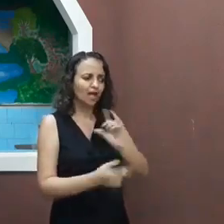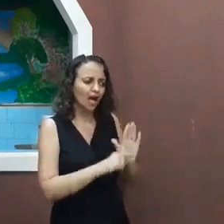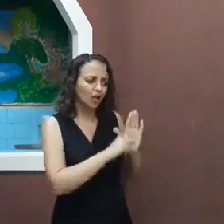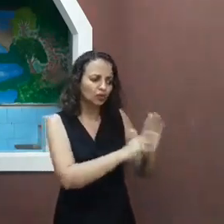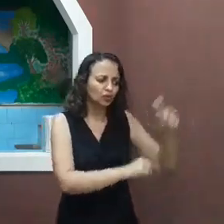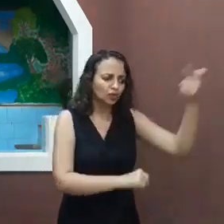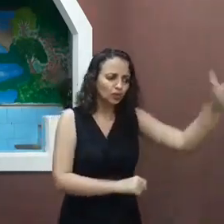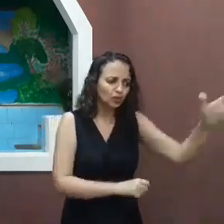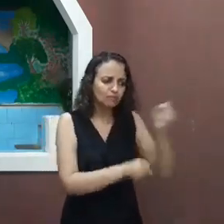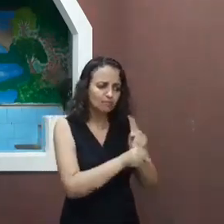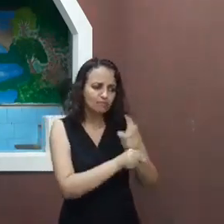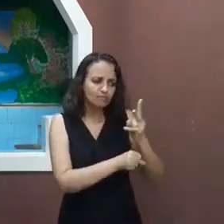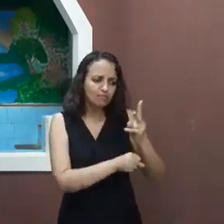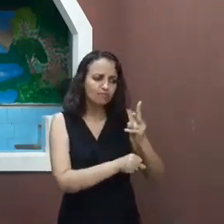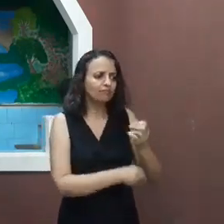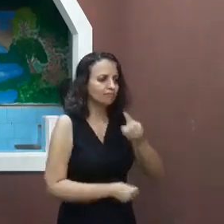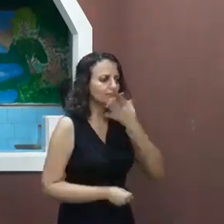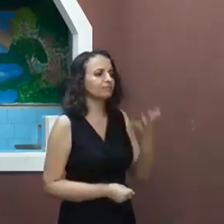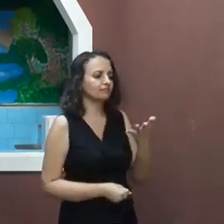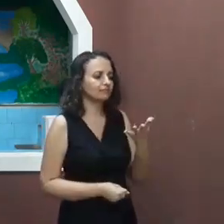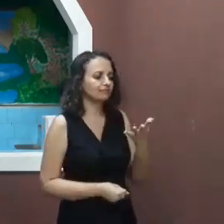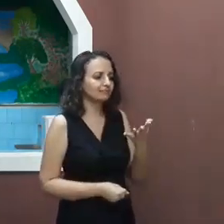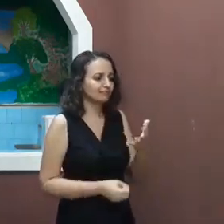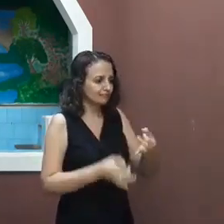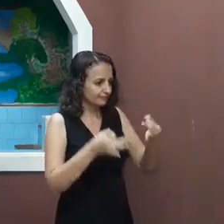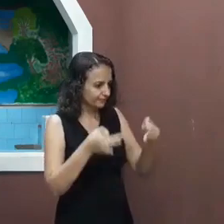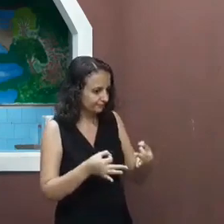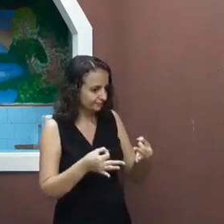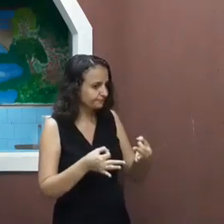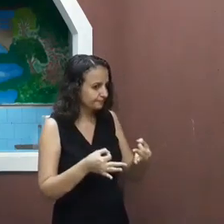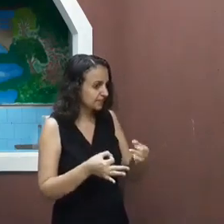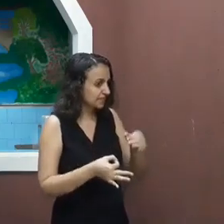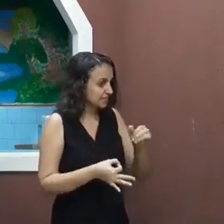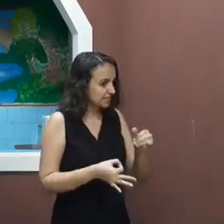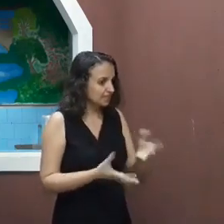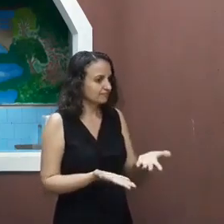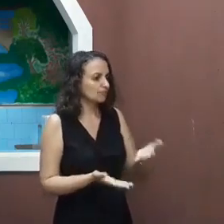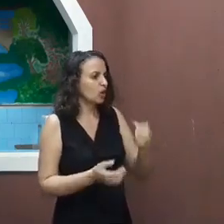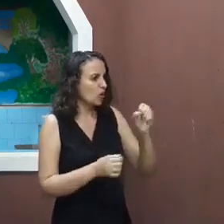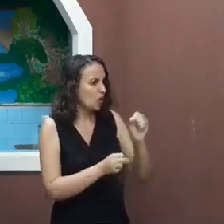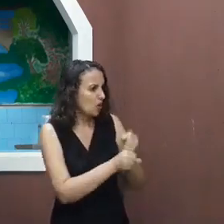ter boas obras, de ter obras dignas,